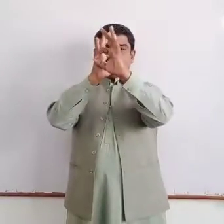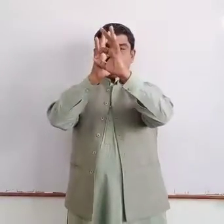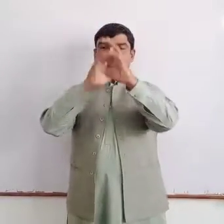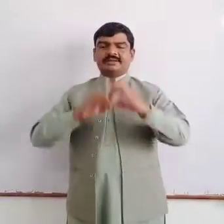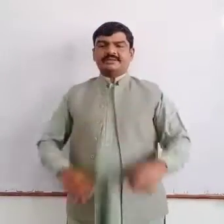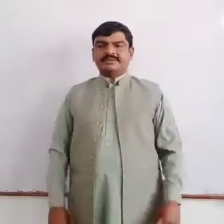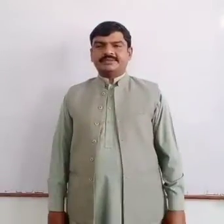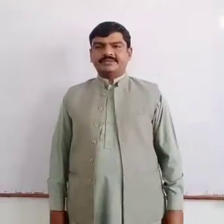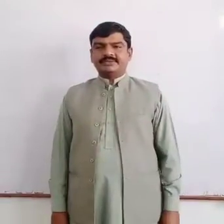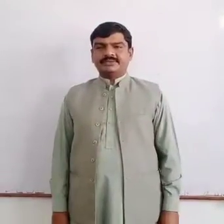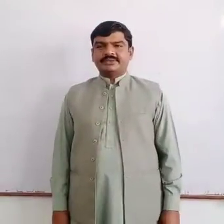ग्रहण, चश्मा,